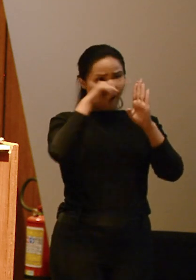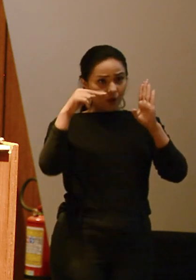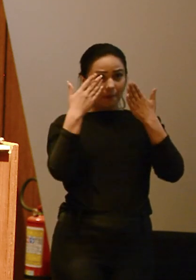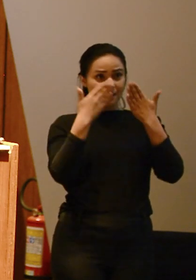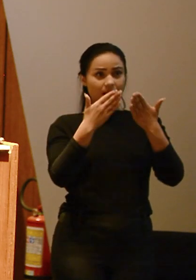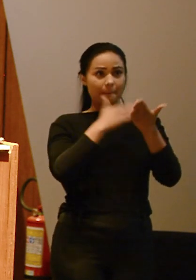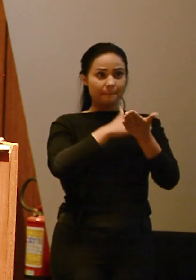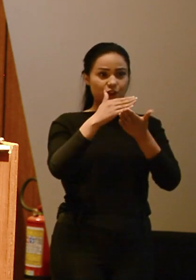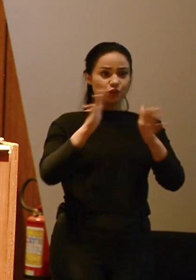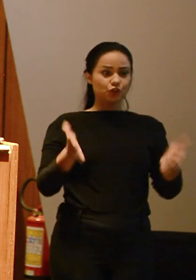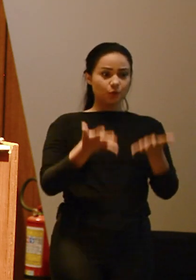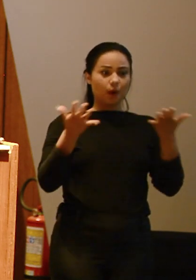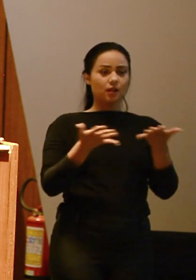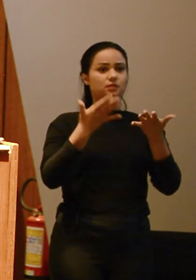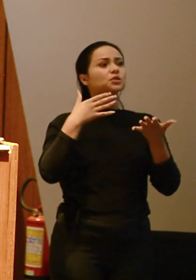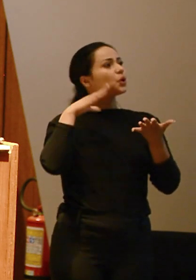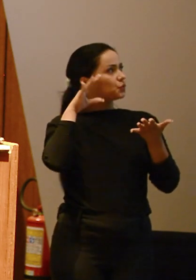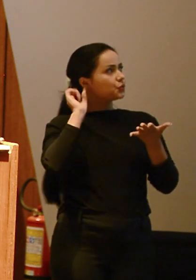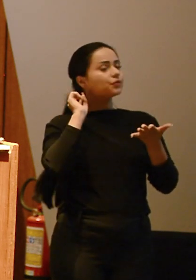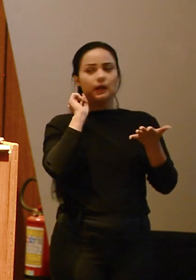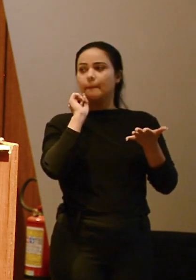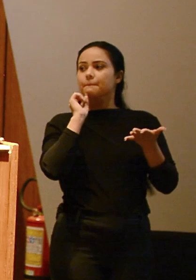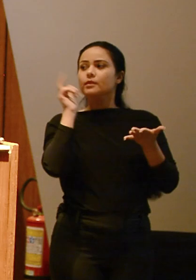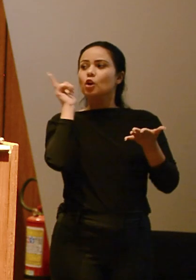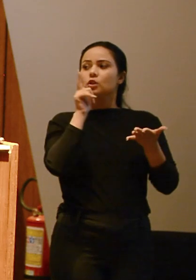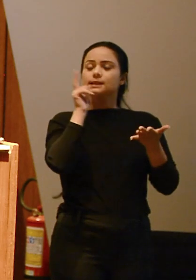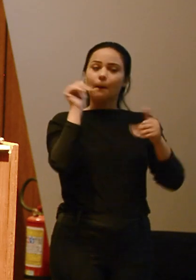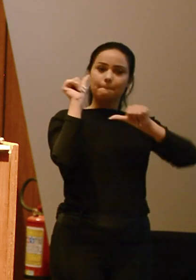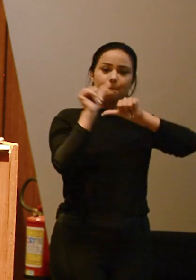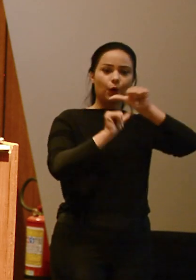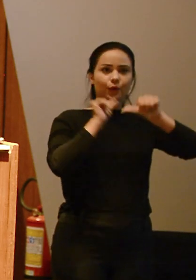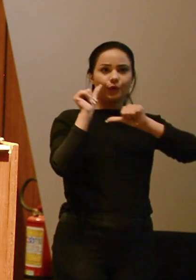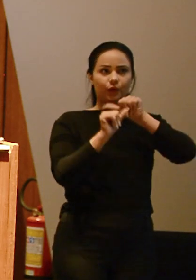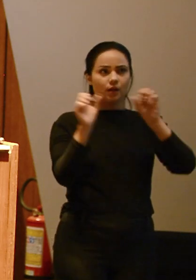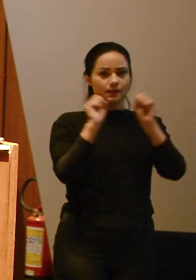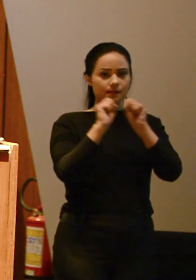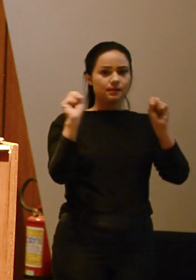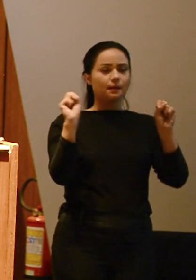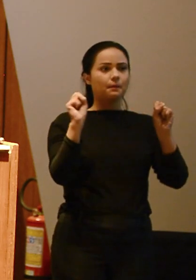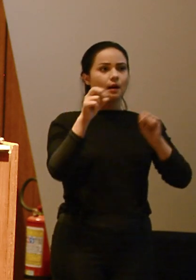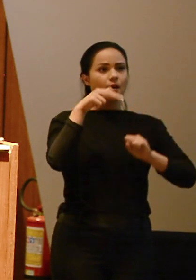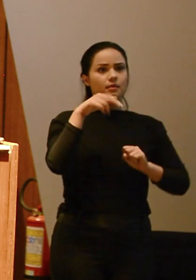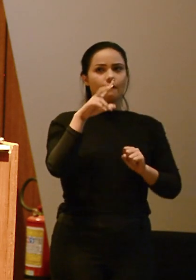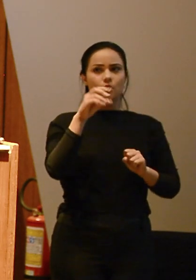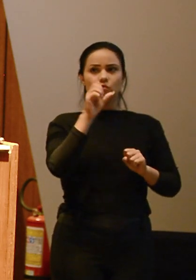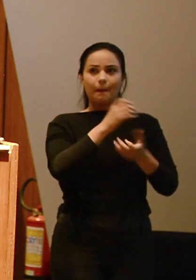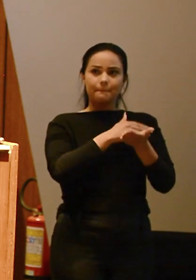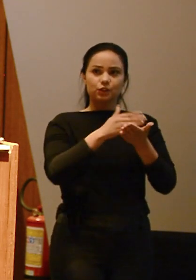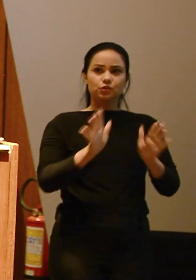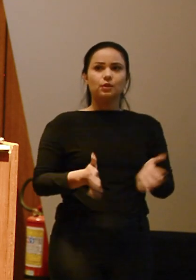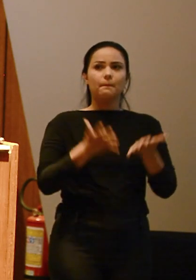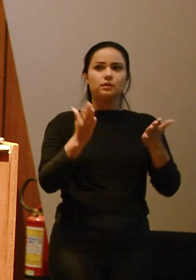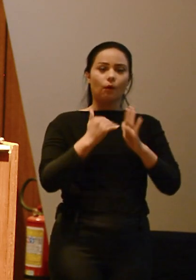a partir da estimulação auditiva, ou seja, a gente conseguiu modificar o sistema nervoso a partir da